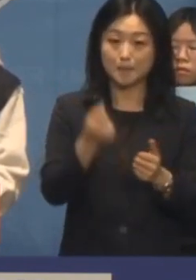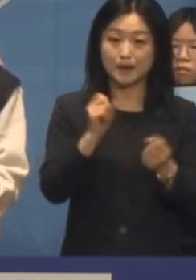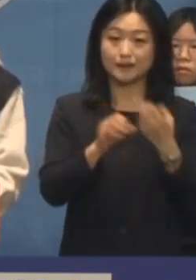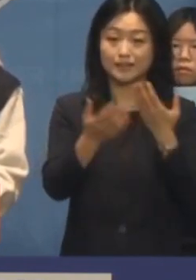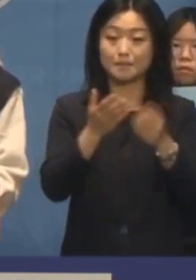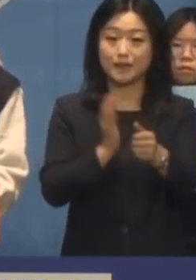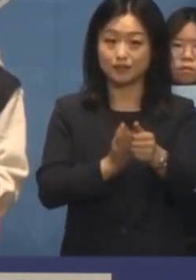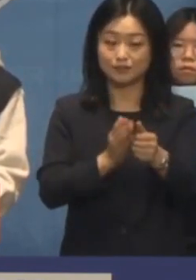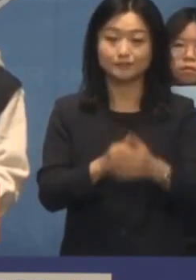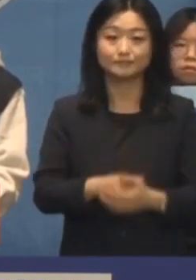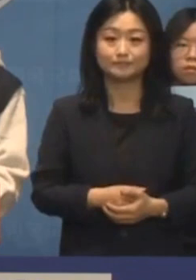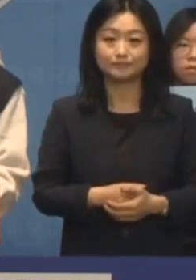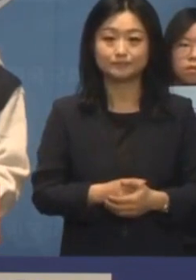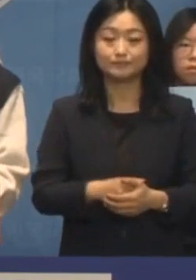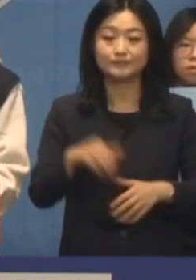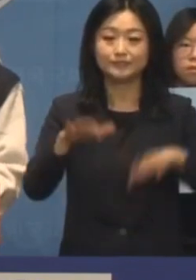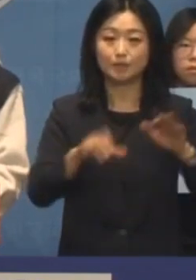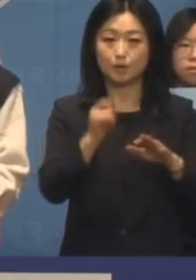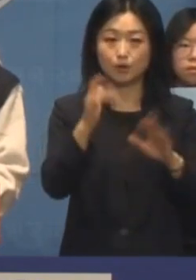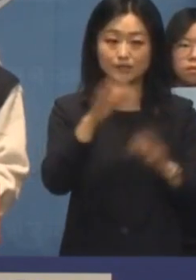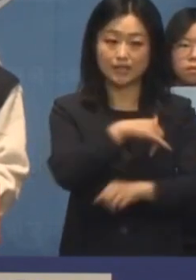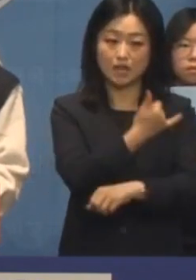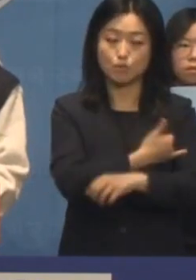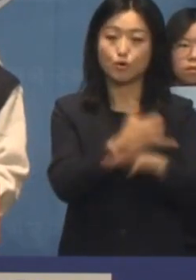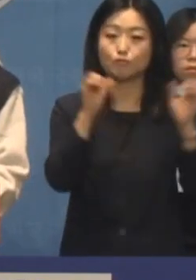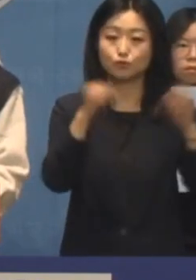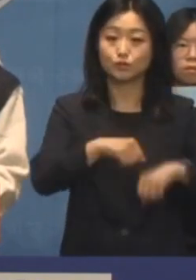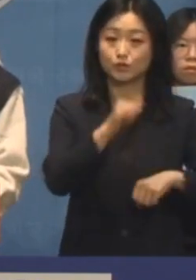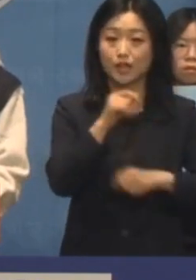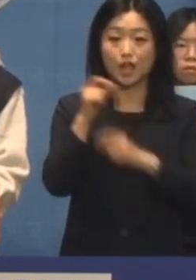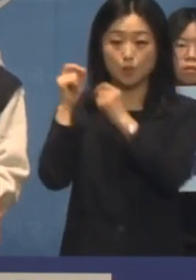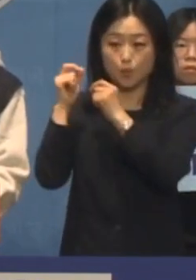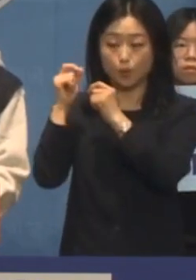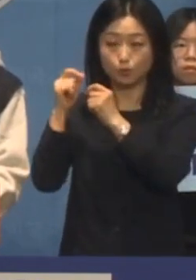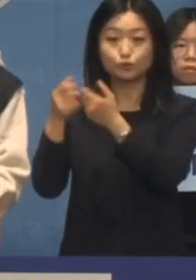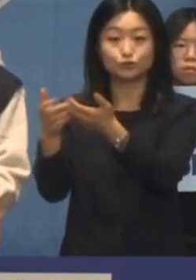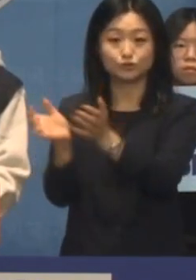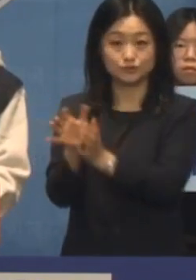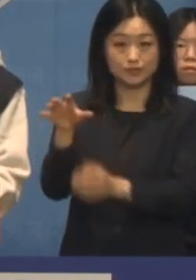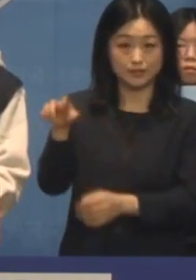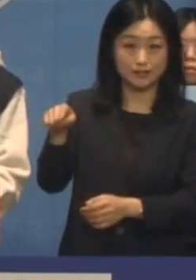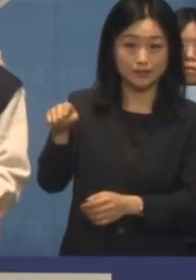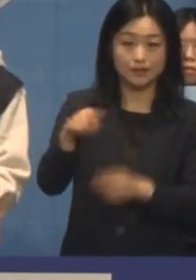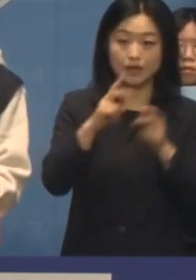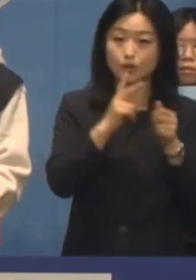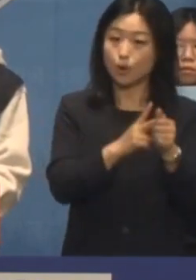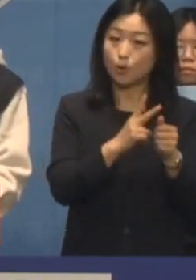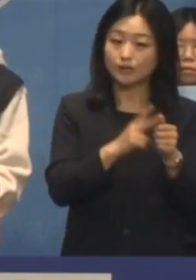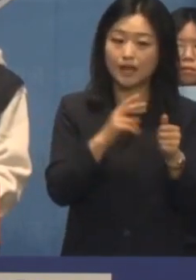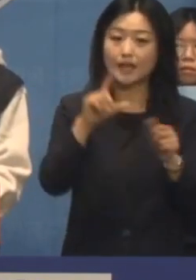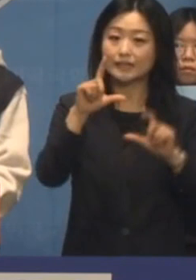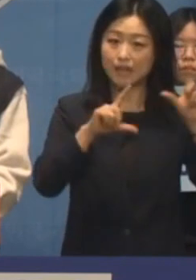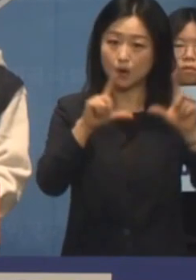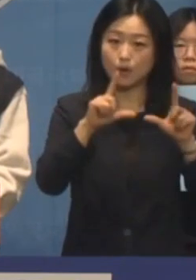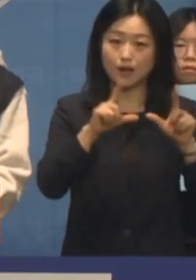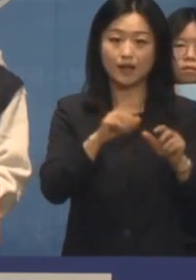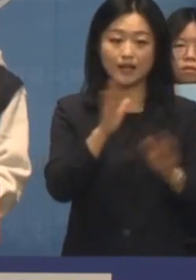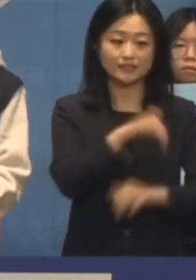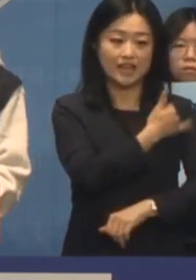정치에 학생인권이 무너지고 있다. 보수 정치권은 열악한 학교 현장 속에서 고통받는 교사의 상황이 학생인권이